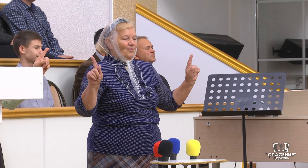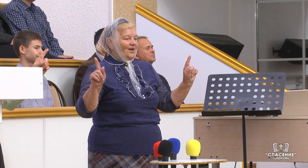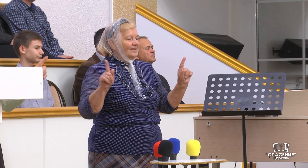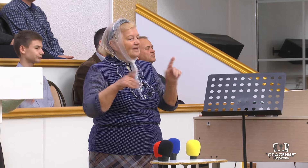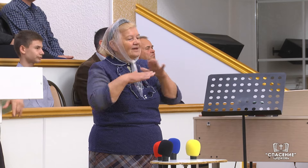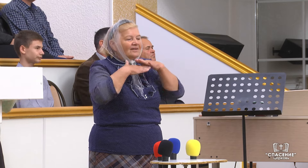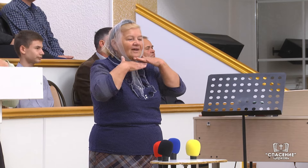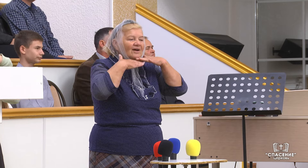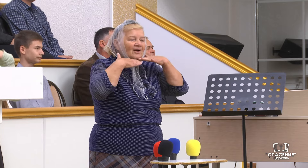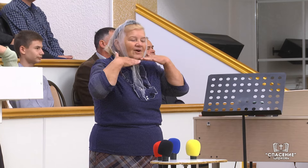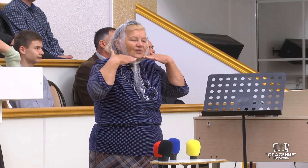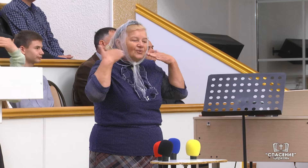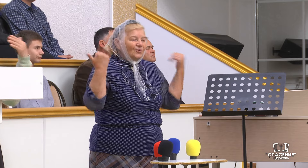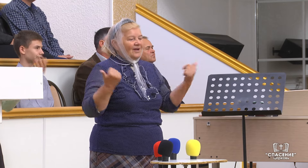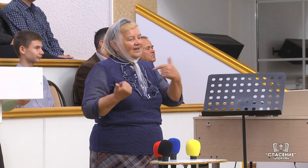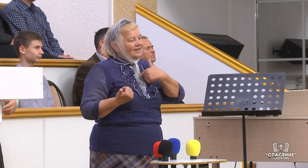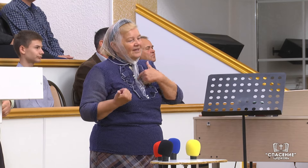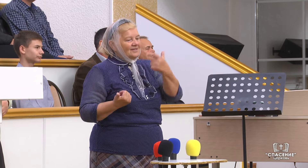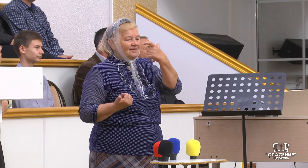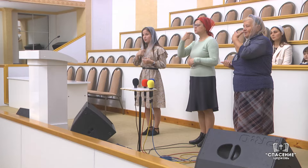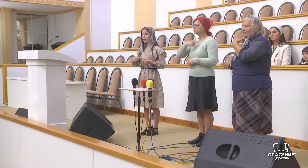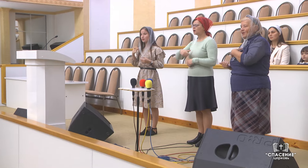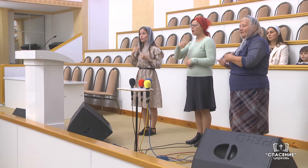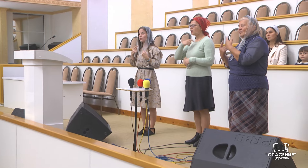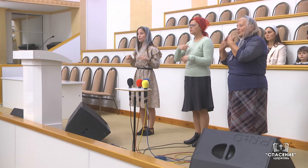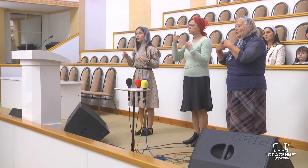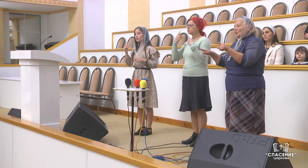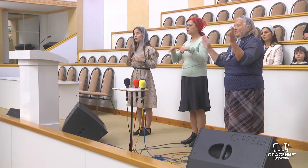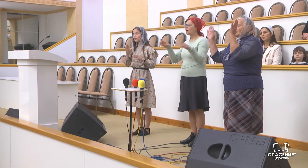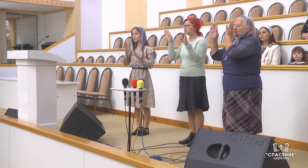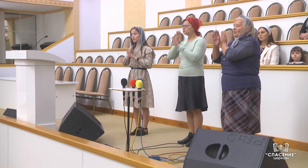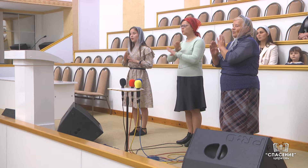Не хочу я для себя иной судьбы,